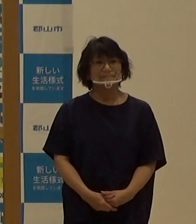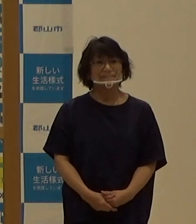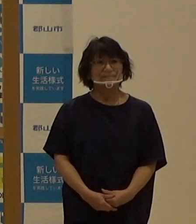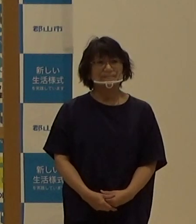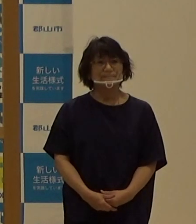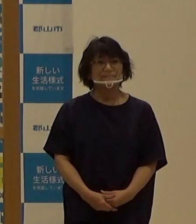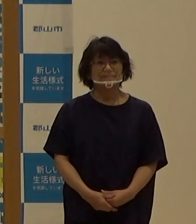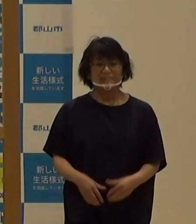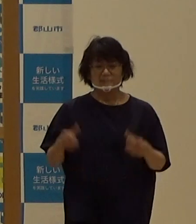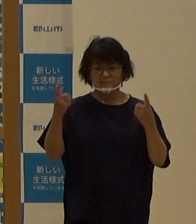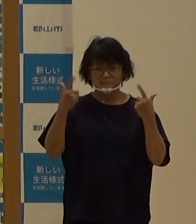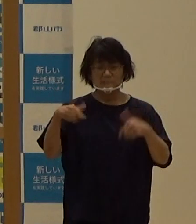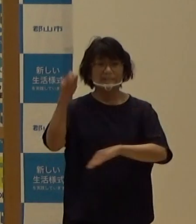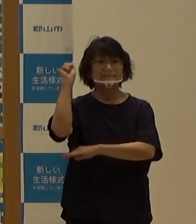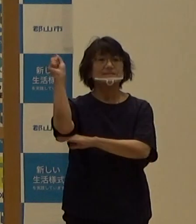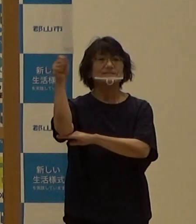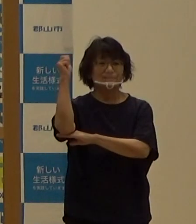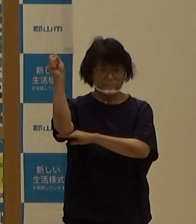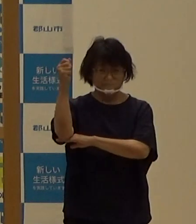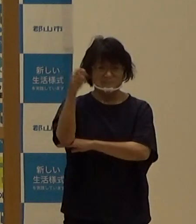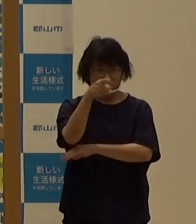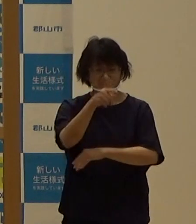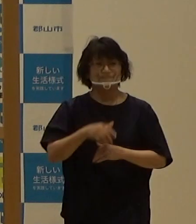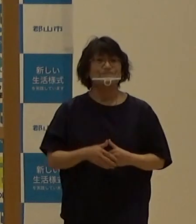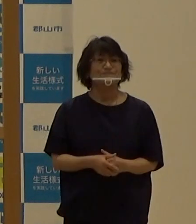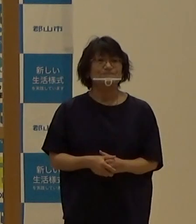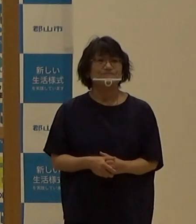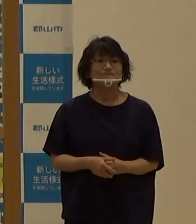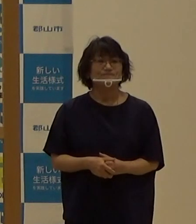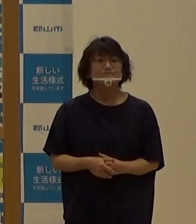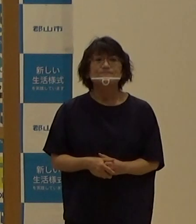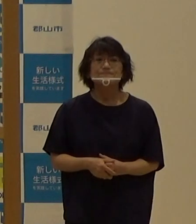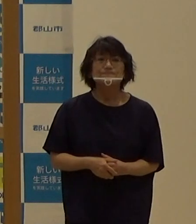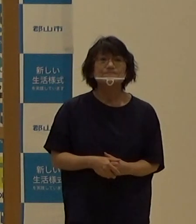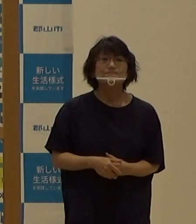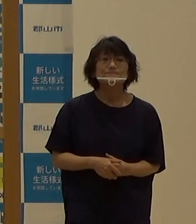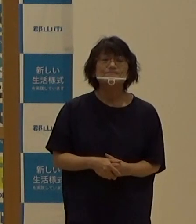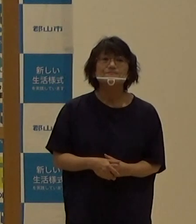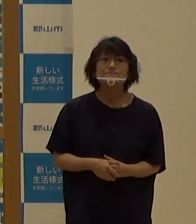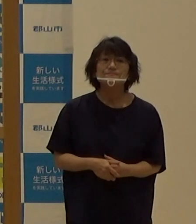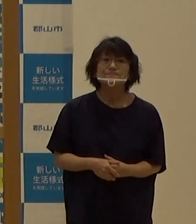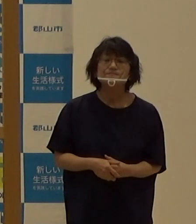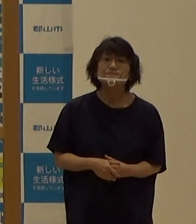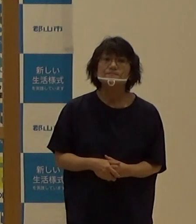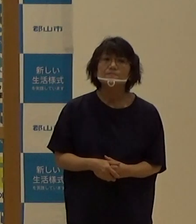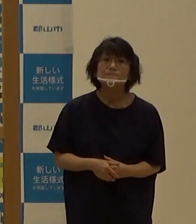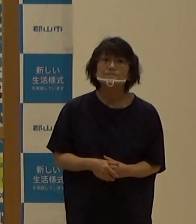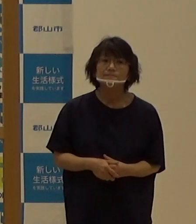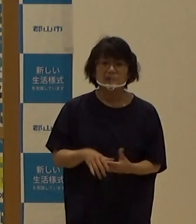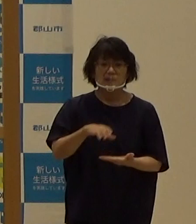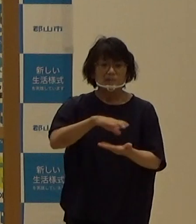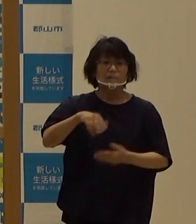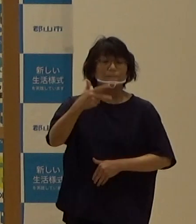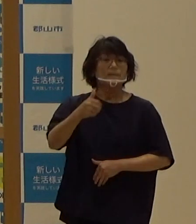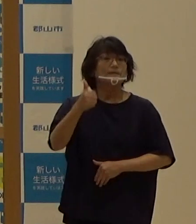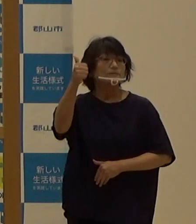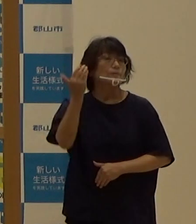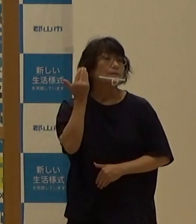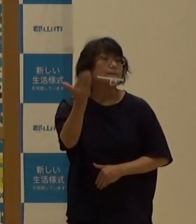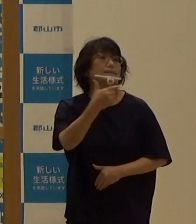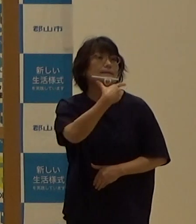毎日新聞の根本と申します。市長すみません、知事と福島市長にも聞いたんで、郡山市長にも聞かなきゃいけないんです